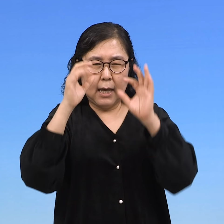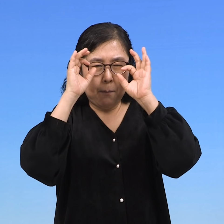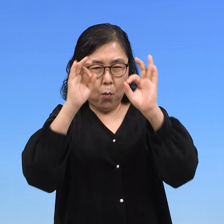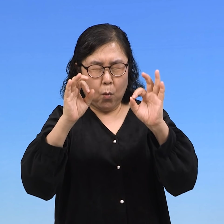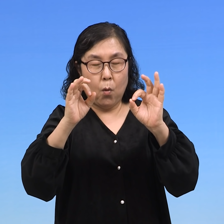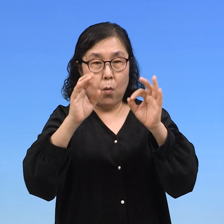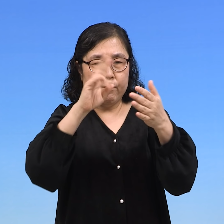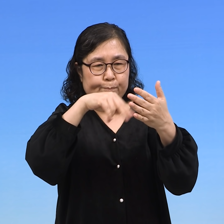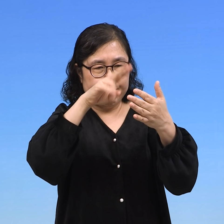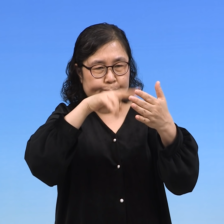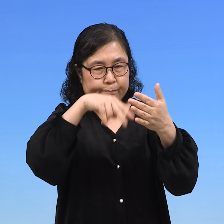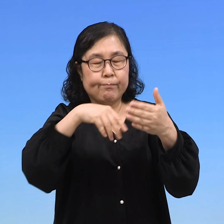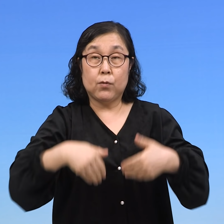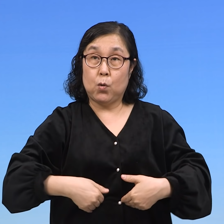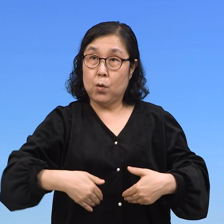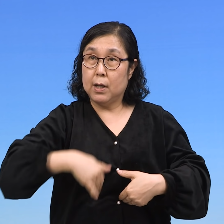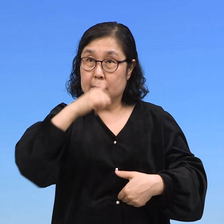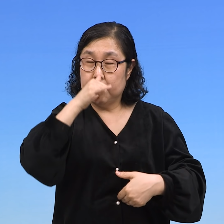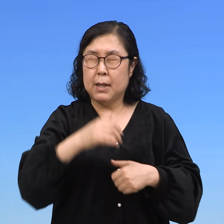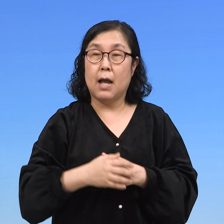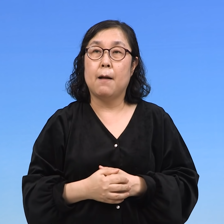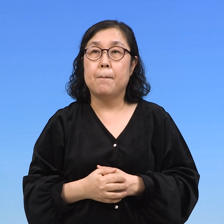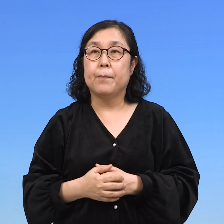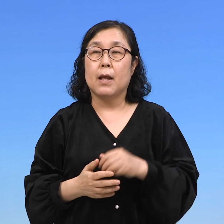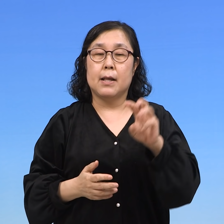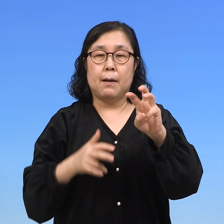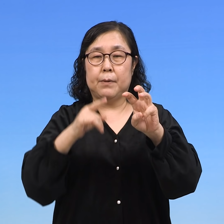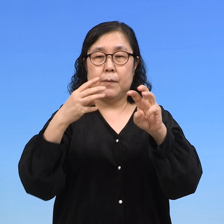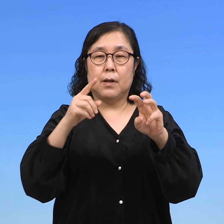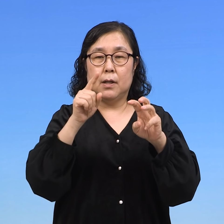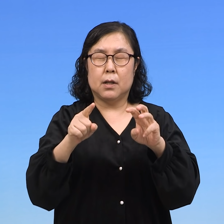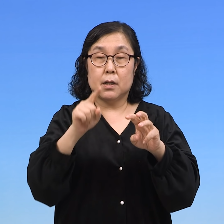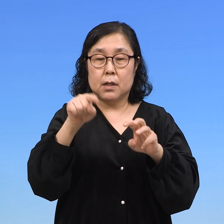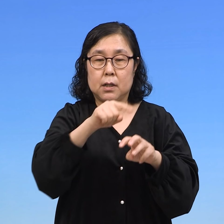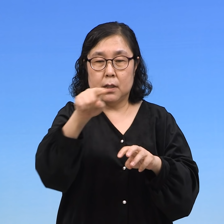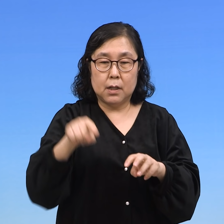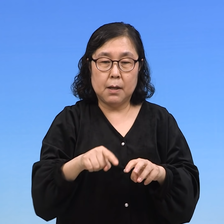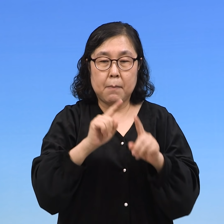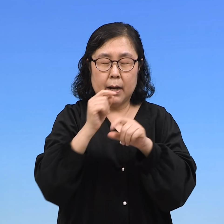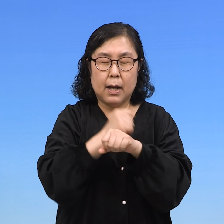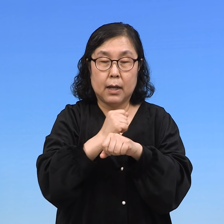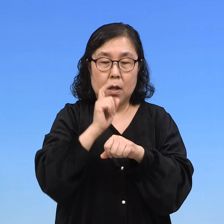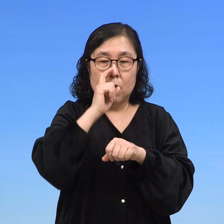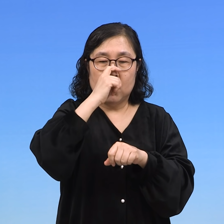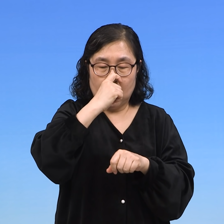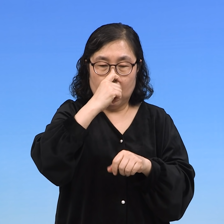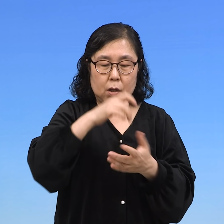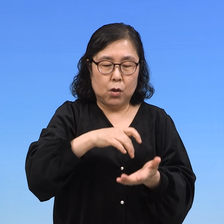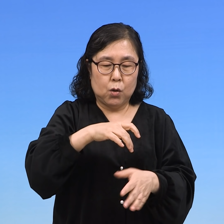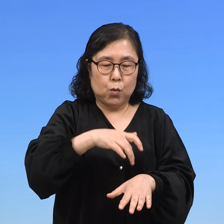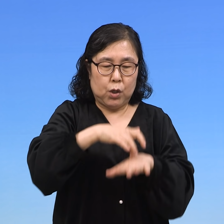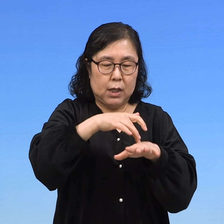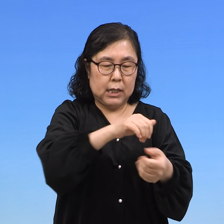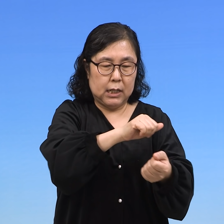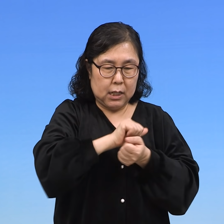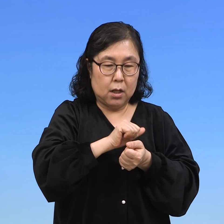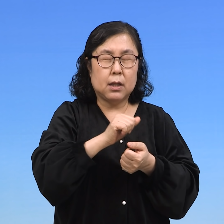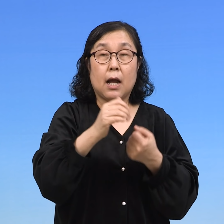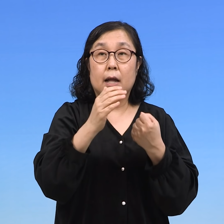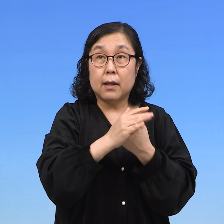되거든요 이 말씀이 어디에서 나온 말씀입니까? 30절 이는 그들이 말하기를 더러운 귀신이